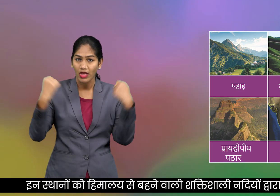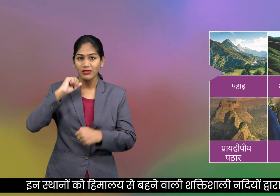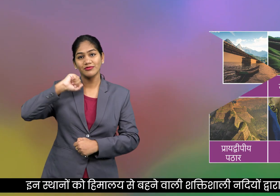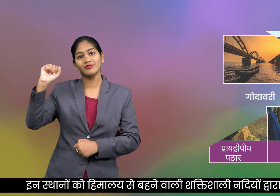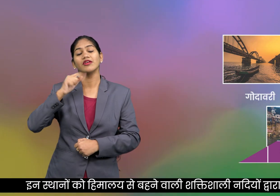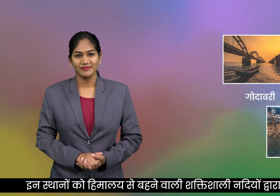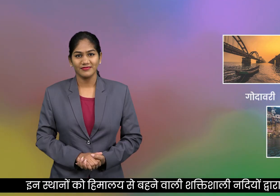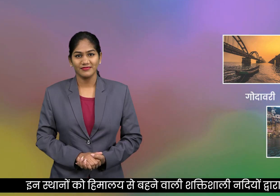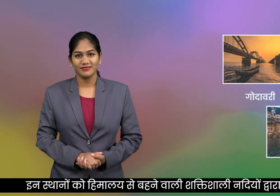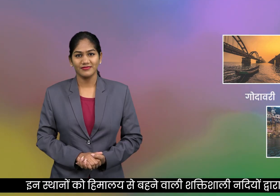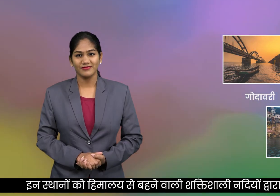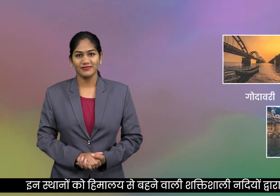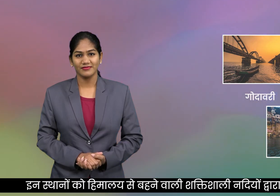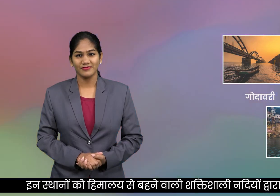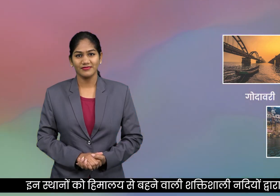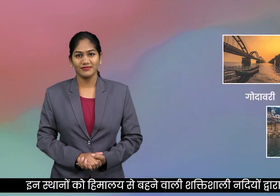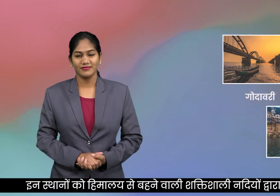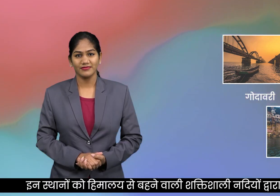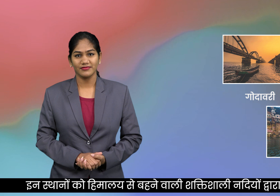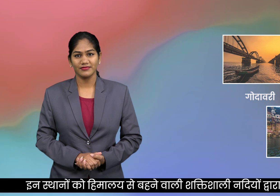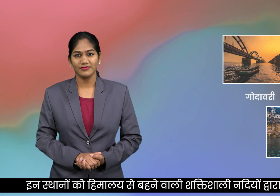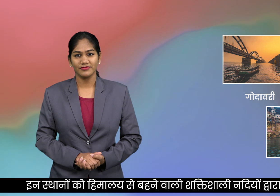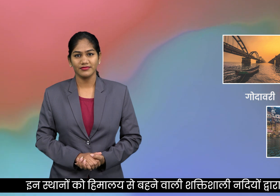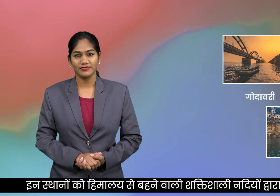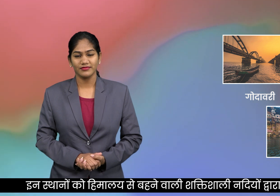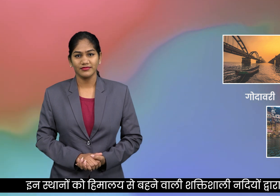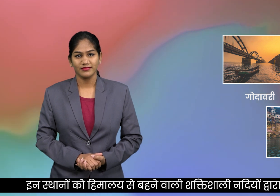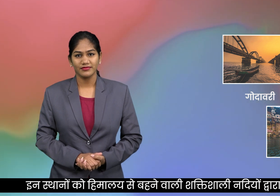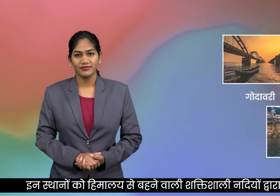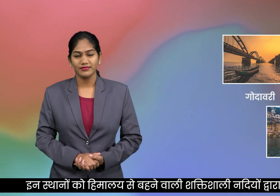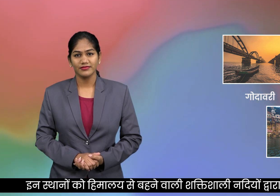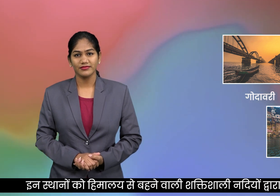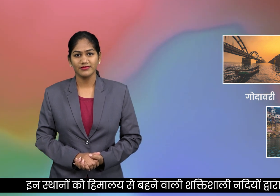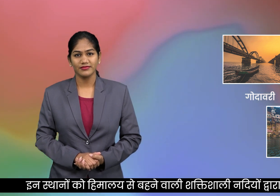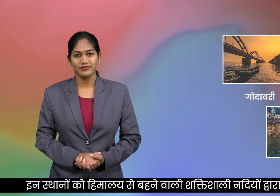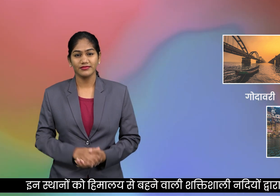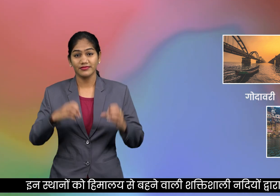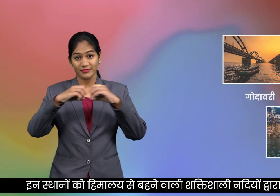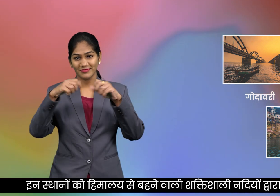इन स्थानों को हिमालय से बहने वाली शक्तिशाली नदियों द्वारा संचित किया गया है,